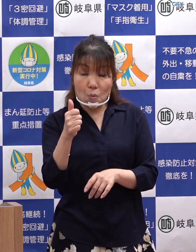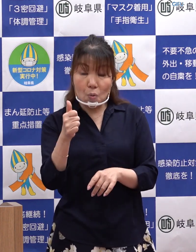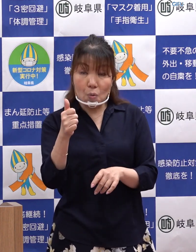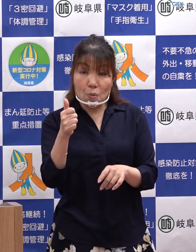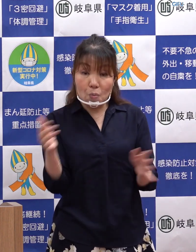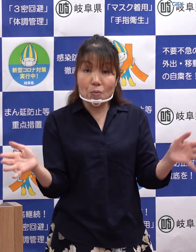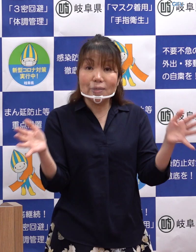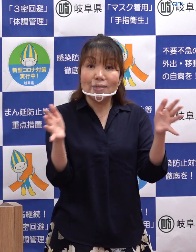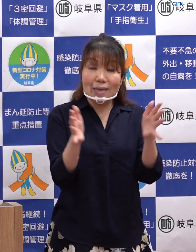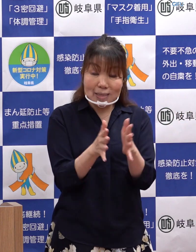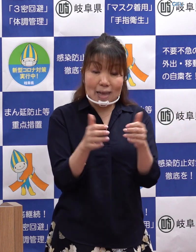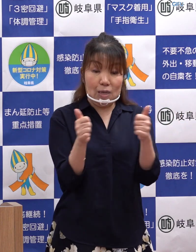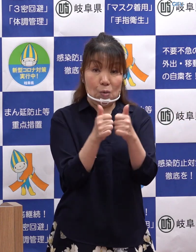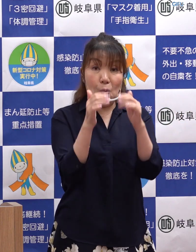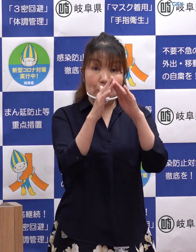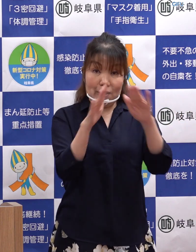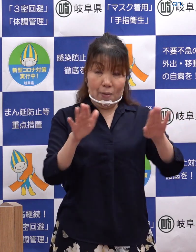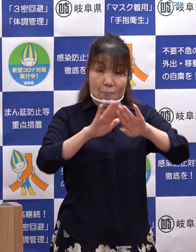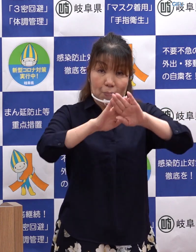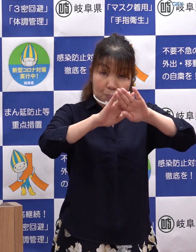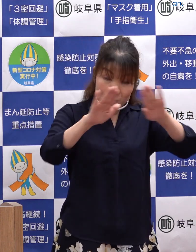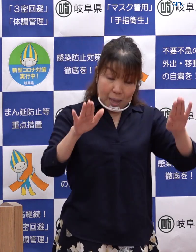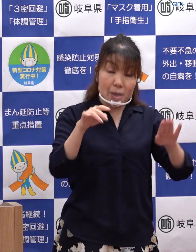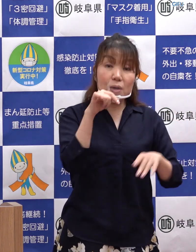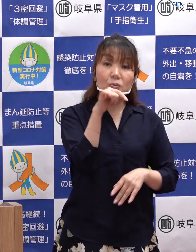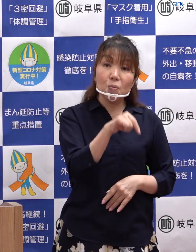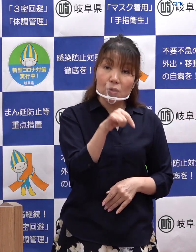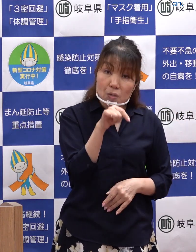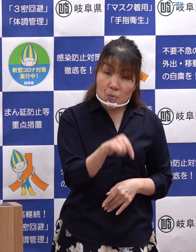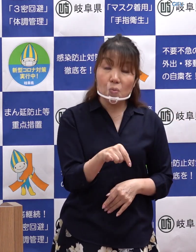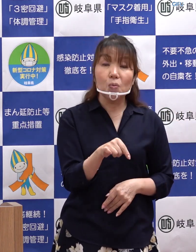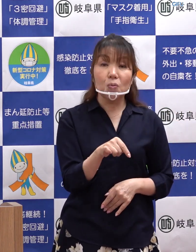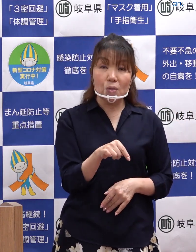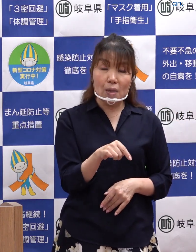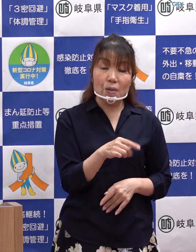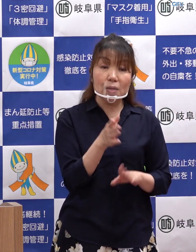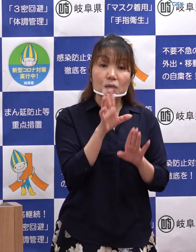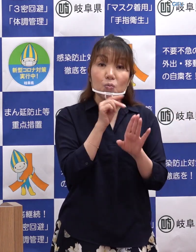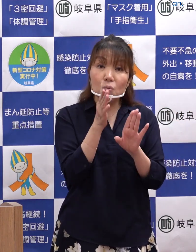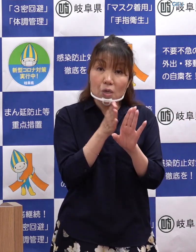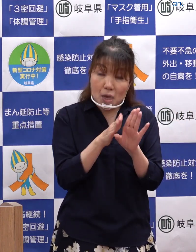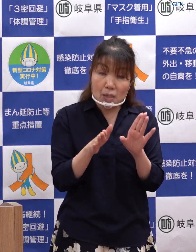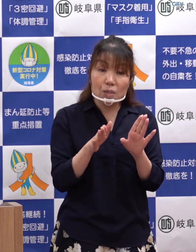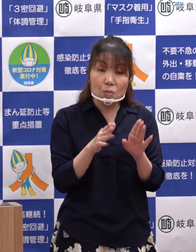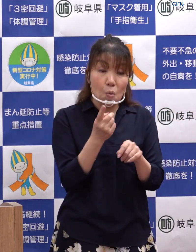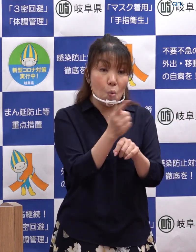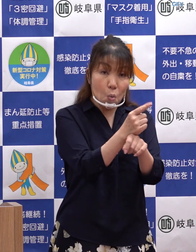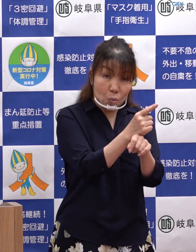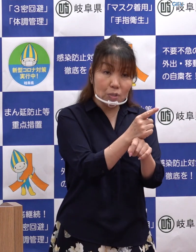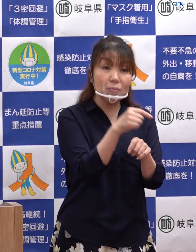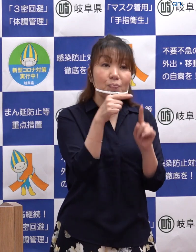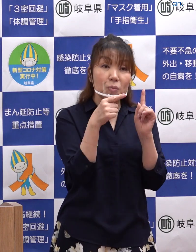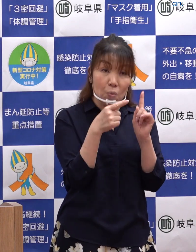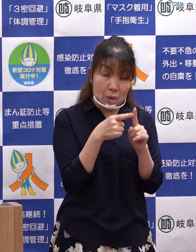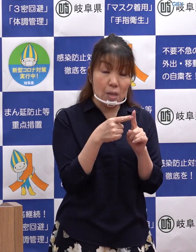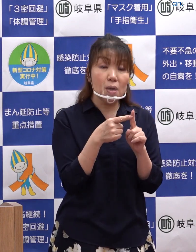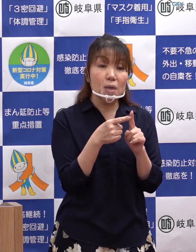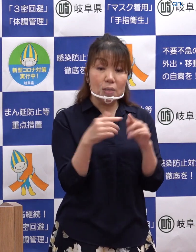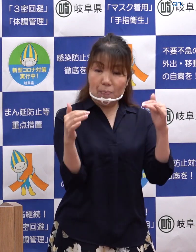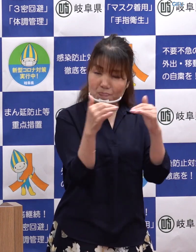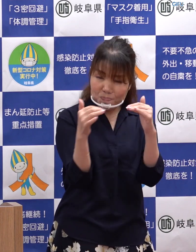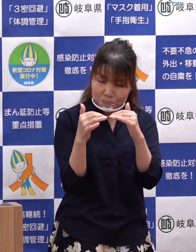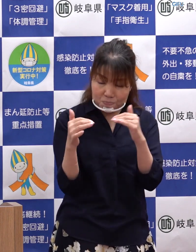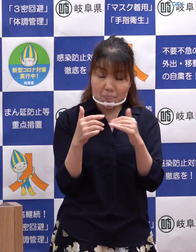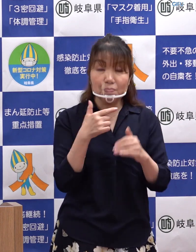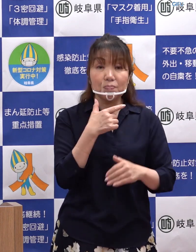入れた協議会を行いますので、そういったところでも、そうした県の 方針について議論をしたい